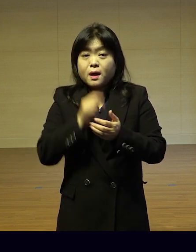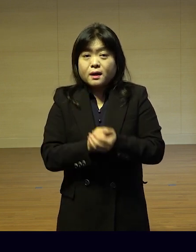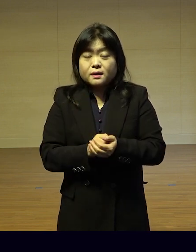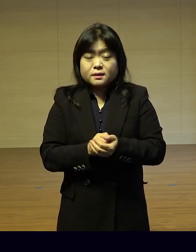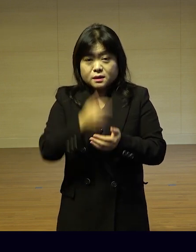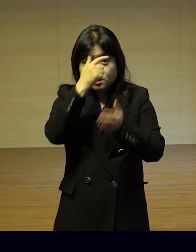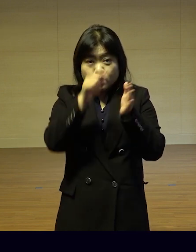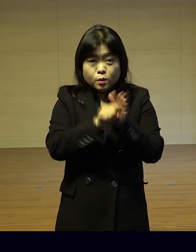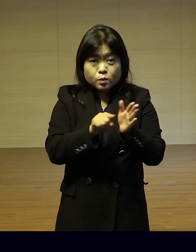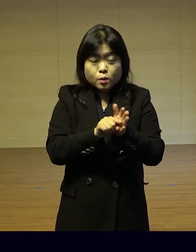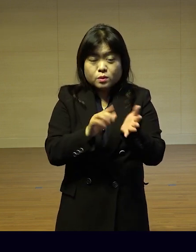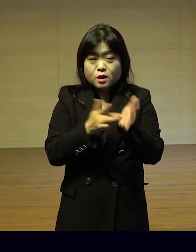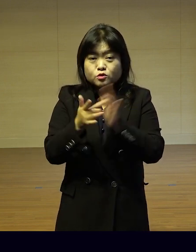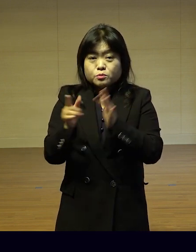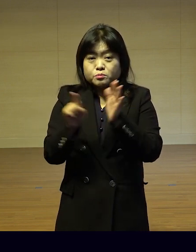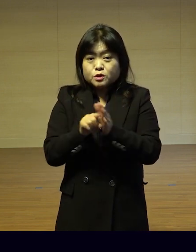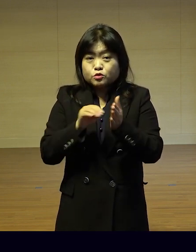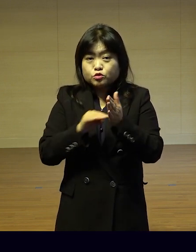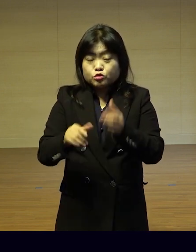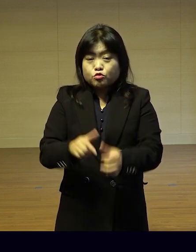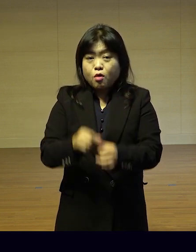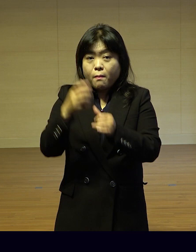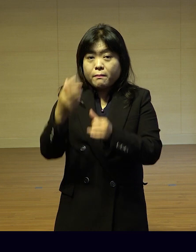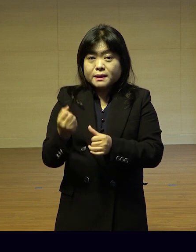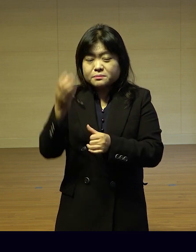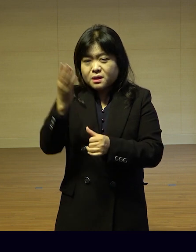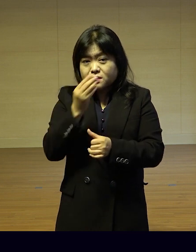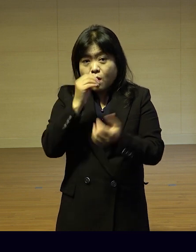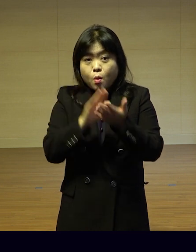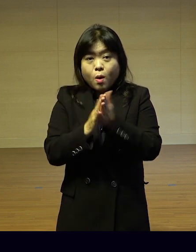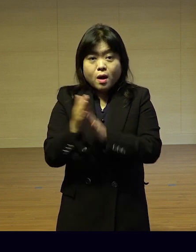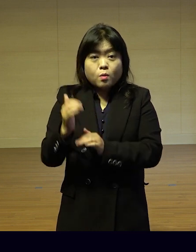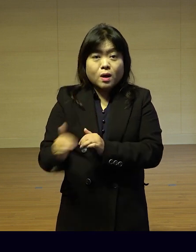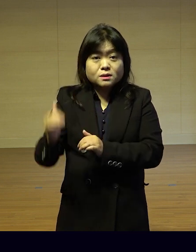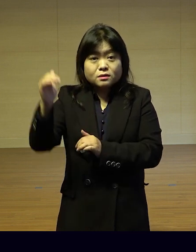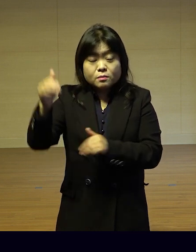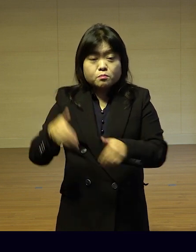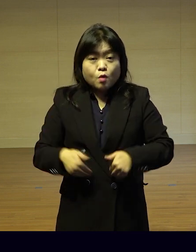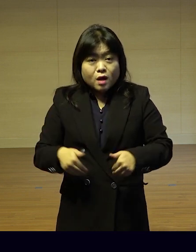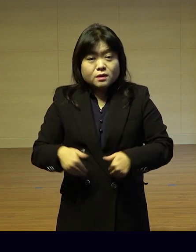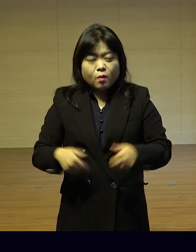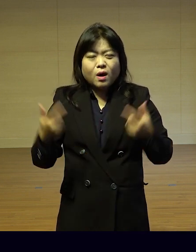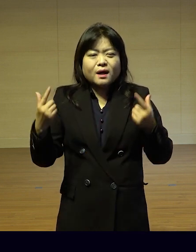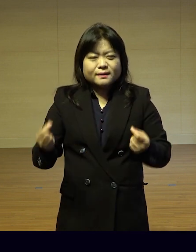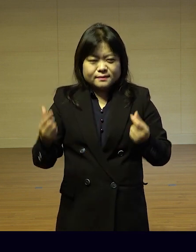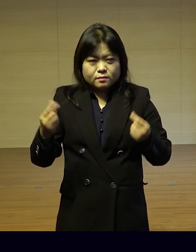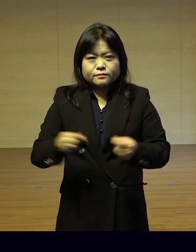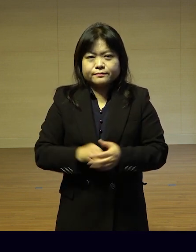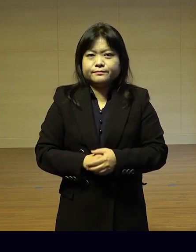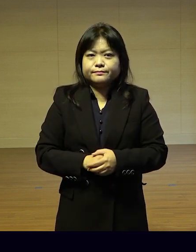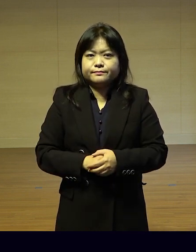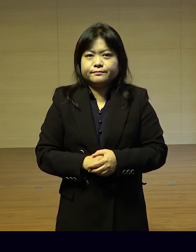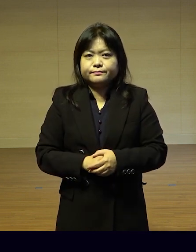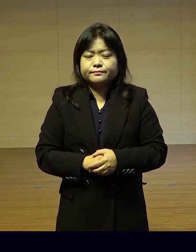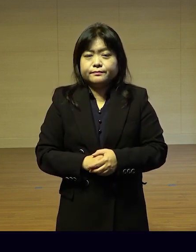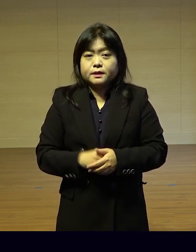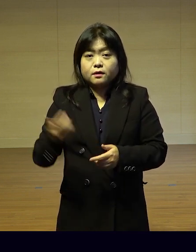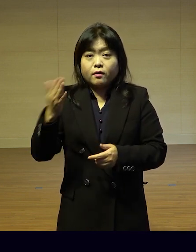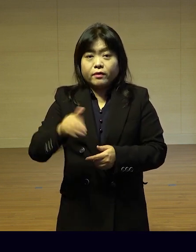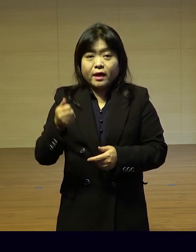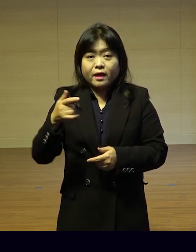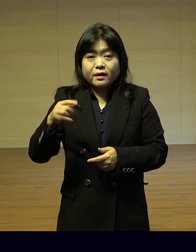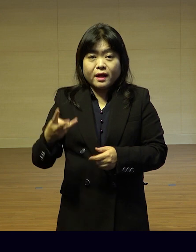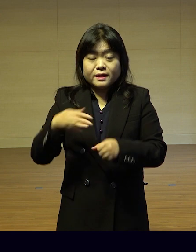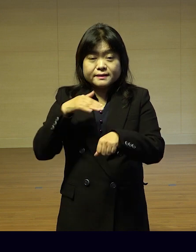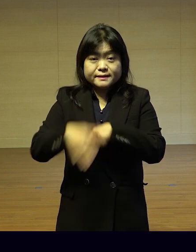믿어서 구원받지만은 그 후에 성화의 과정이 필요하다고 이야기하는 것과도 맥을 같이 합니다. 근데 이런